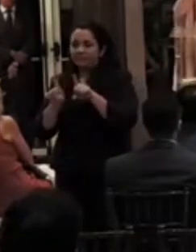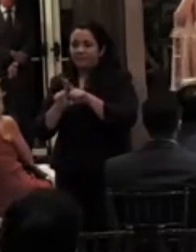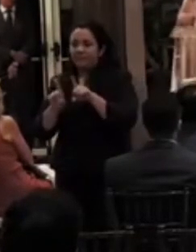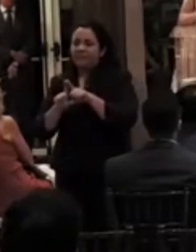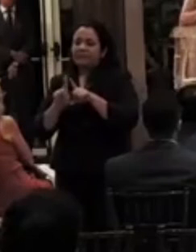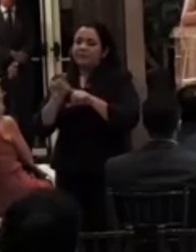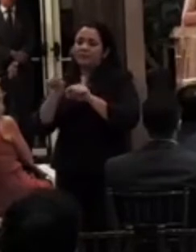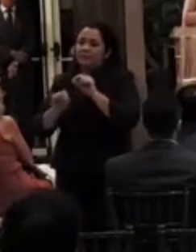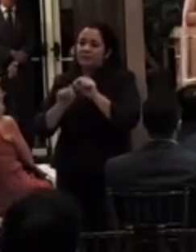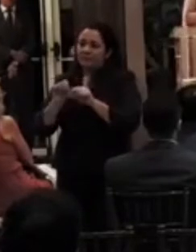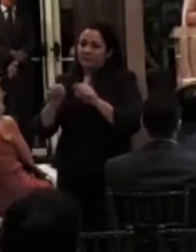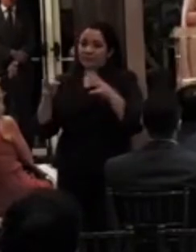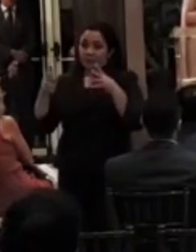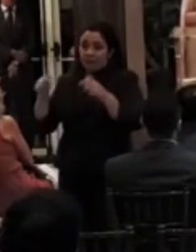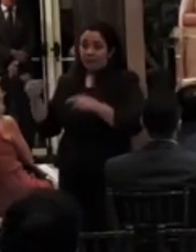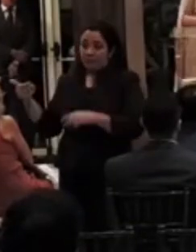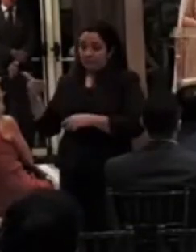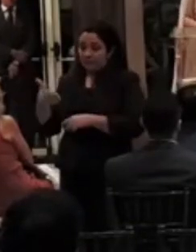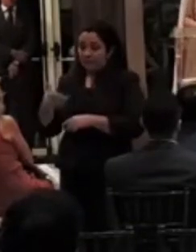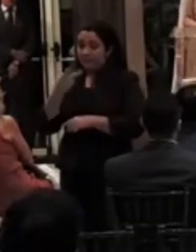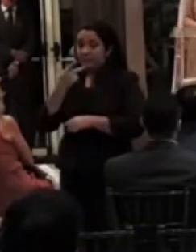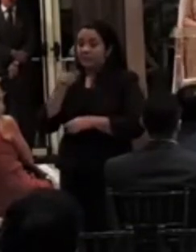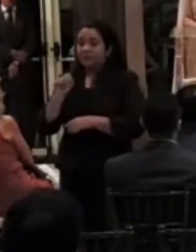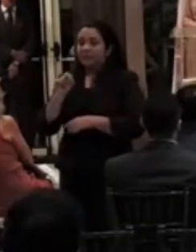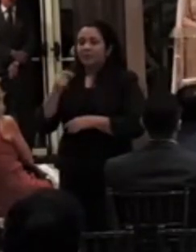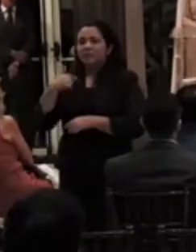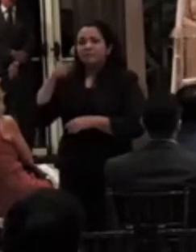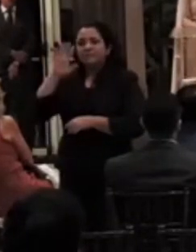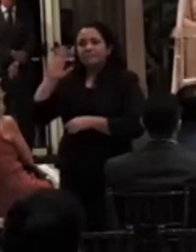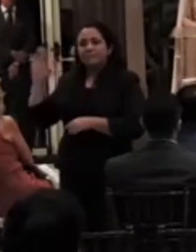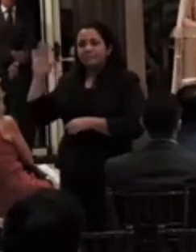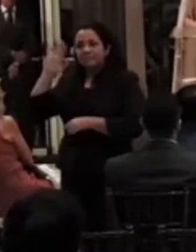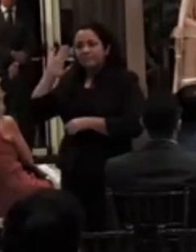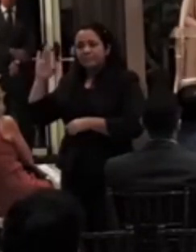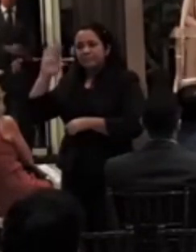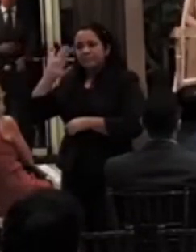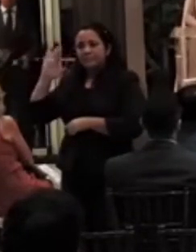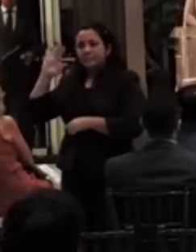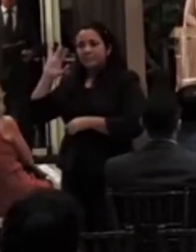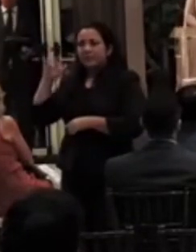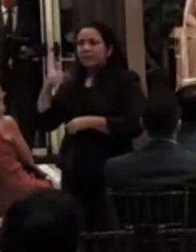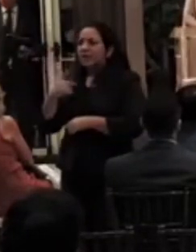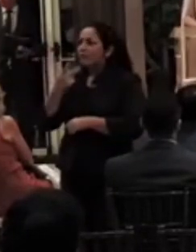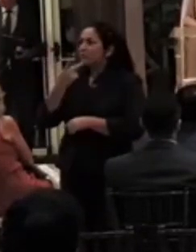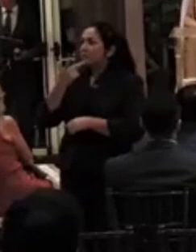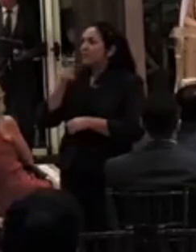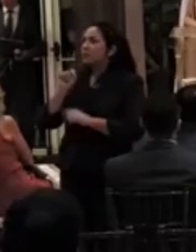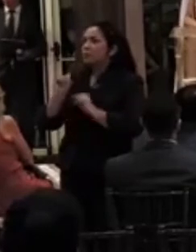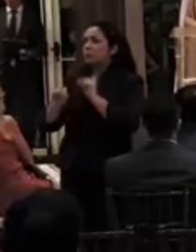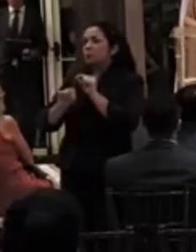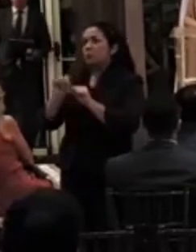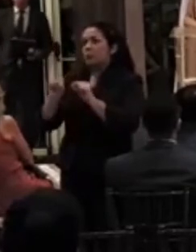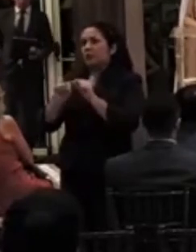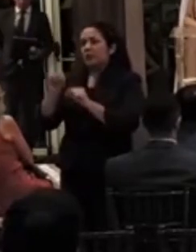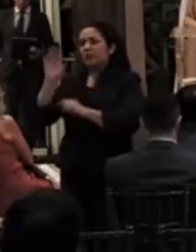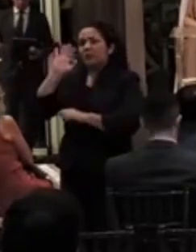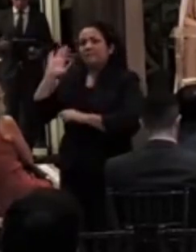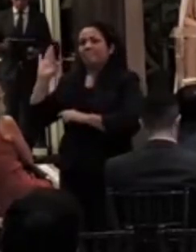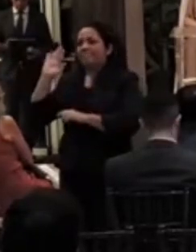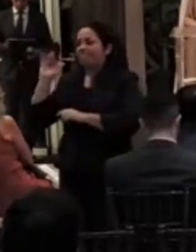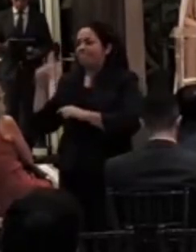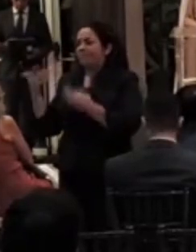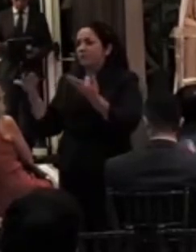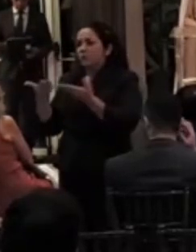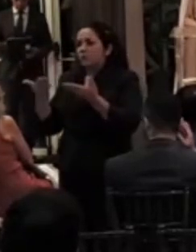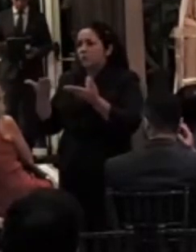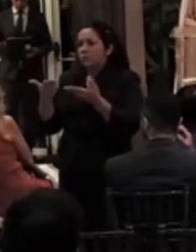a todos vocês que estão aqui, que fiquei pensando muito sobre o que eu poderia falar nesse dia tão